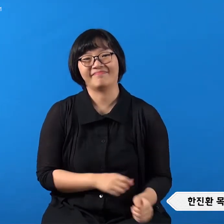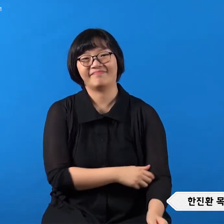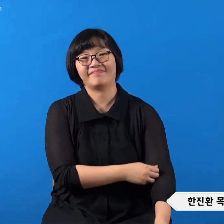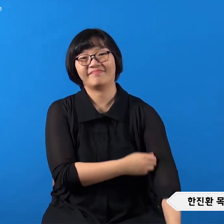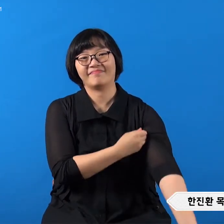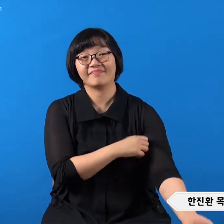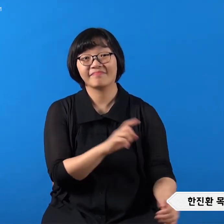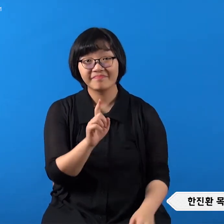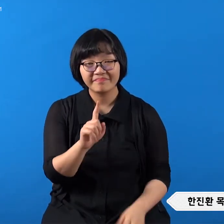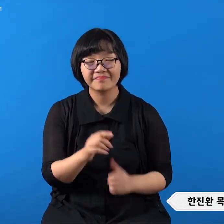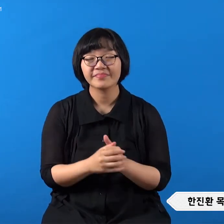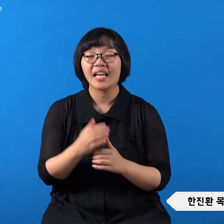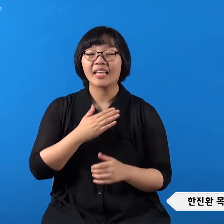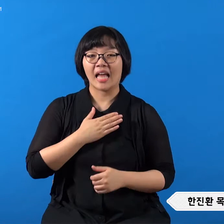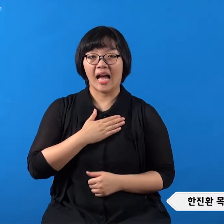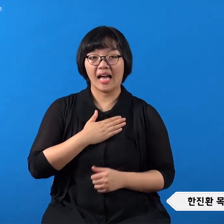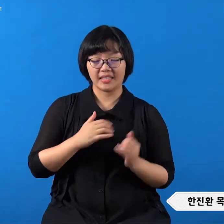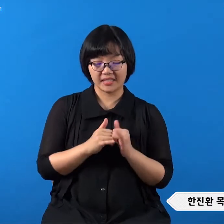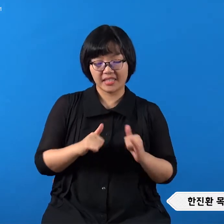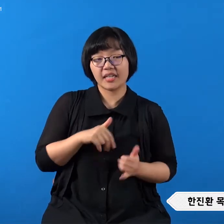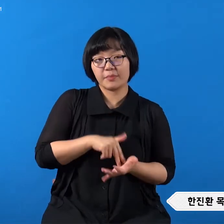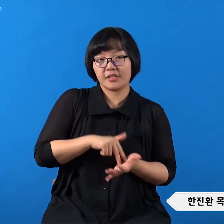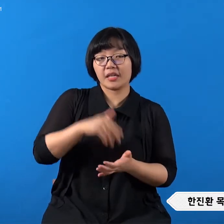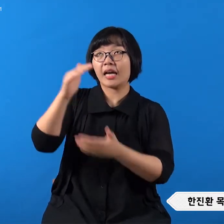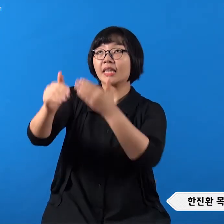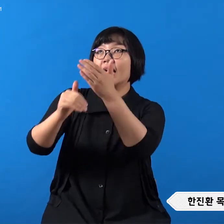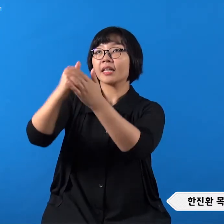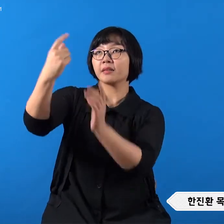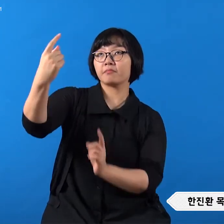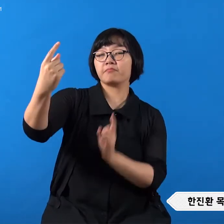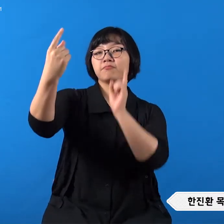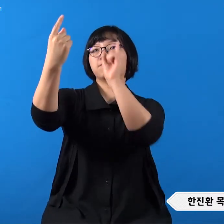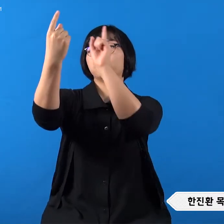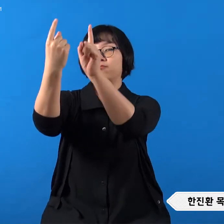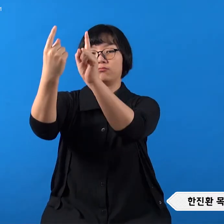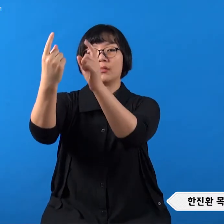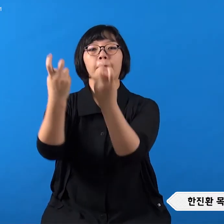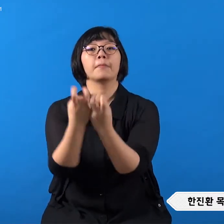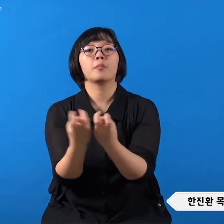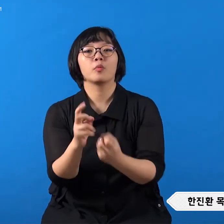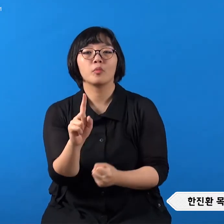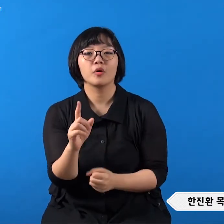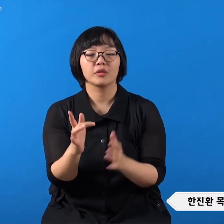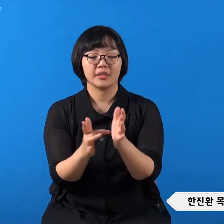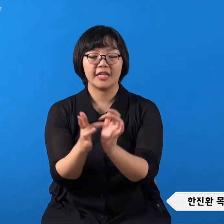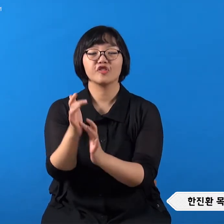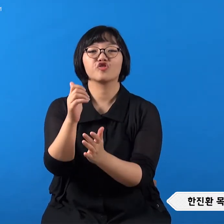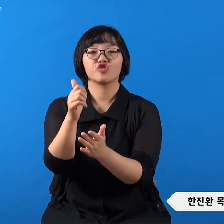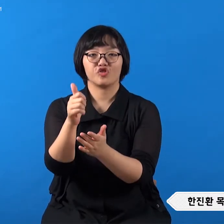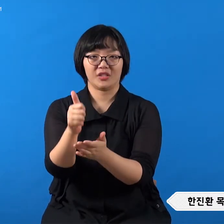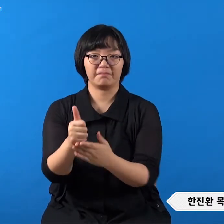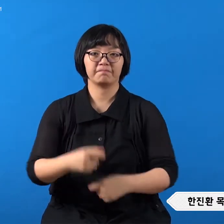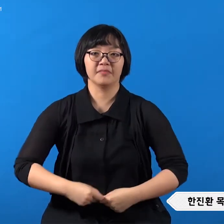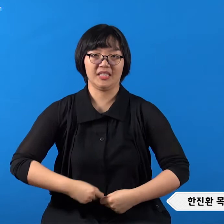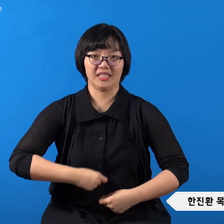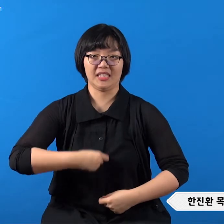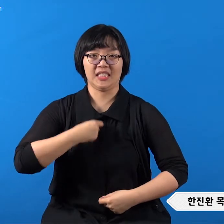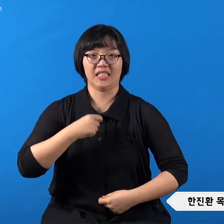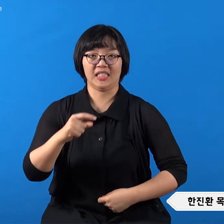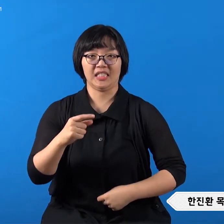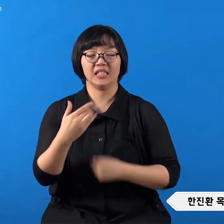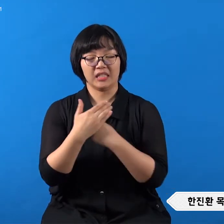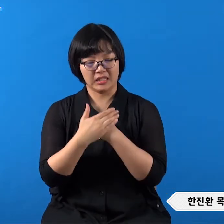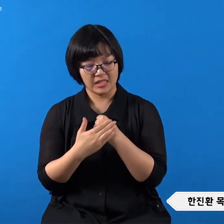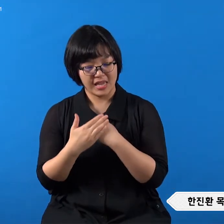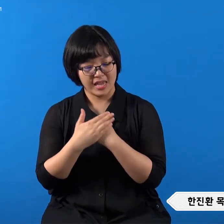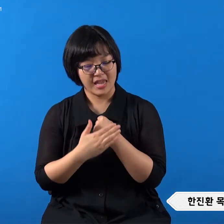우리가 하나님께 나아가는 것은 예수님의 의로 옷 입고 나아가는 것입니다. 예수님이 십자가 위에서 완성하신